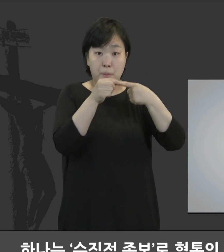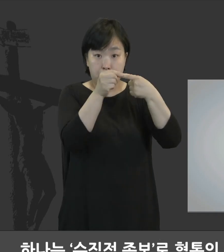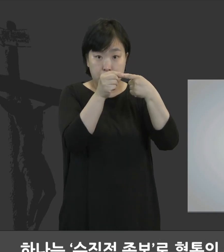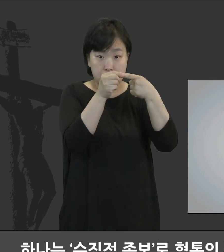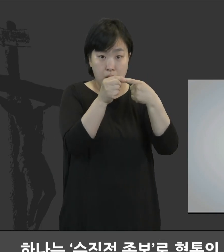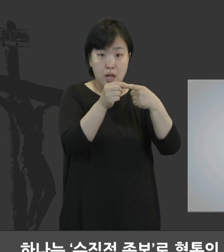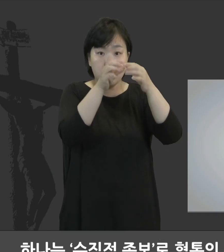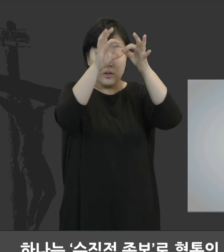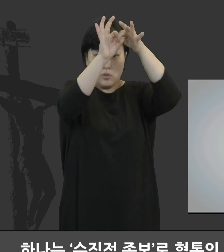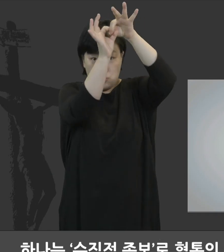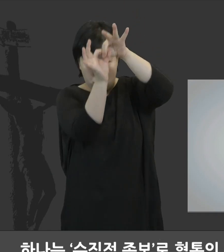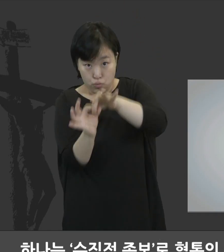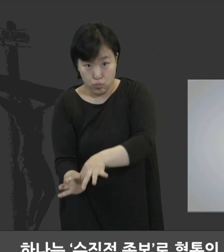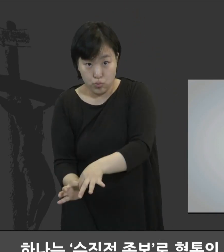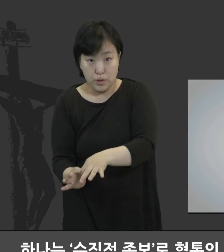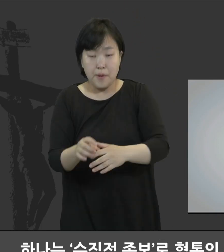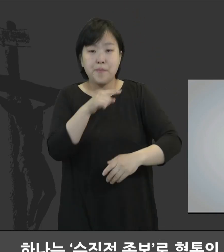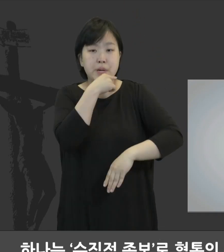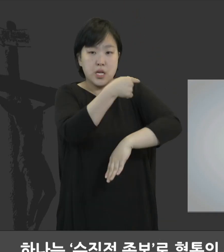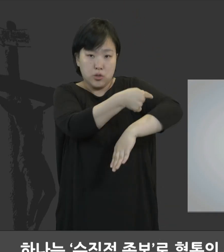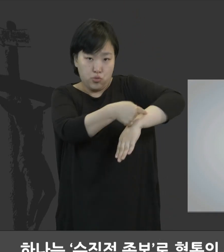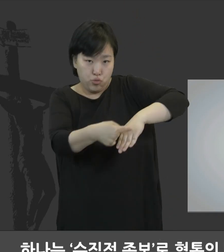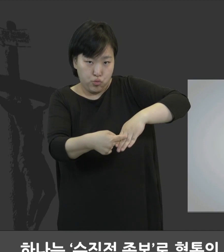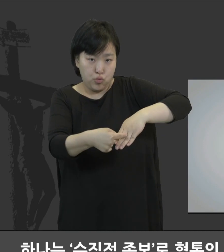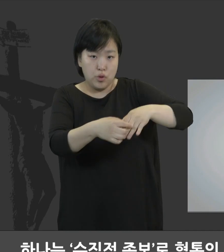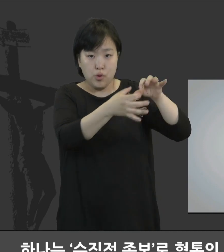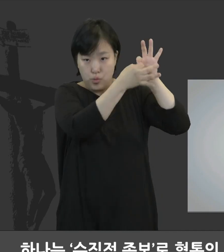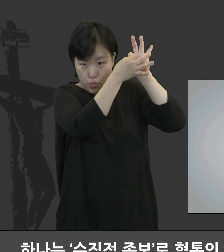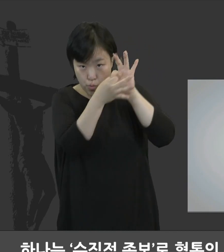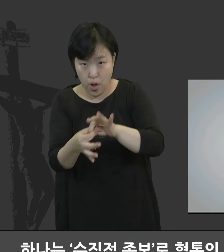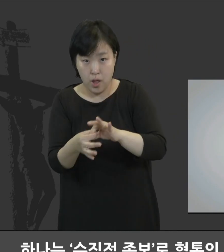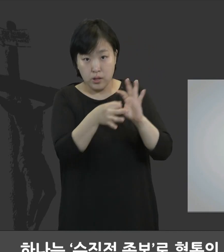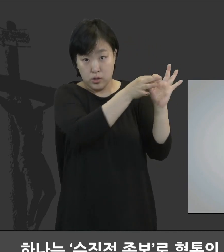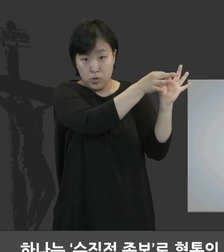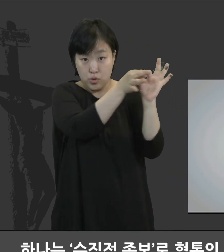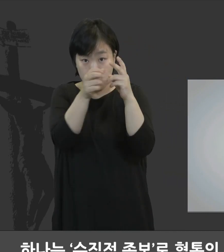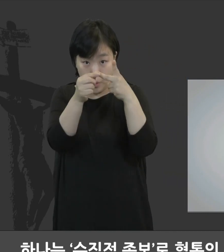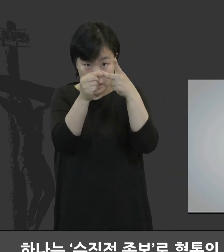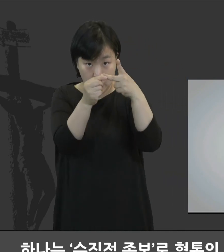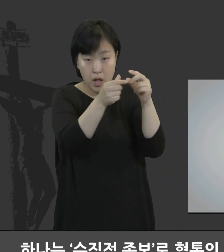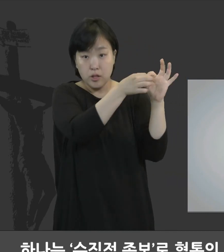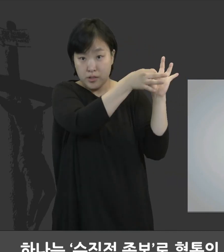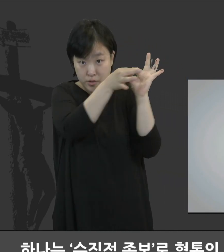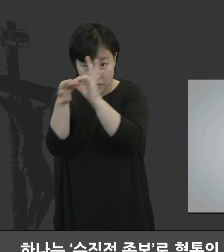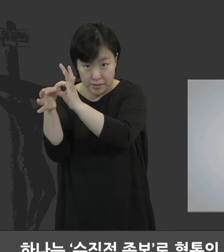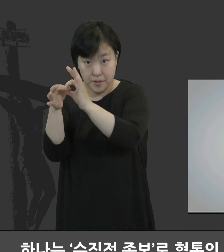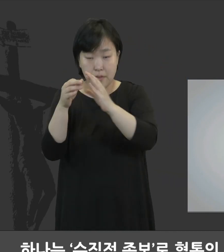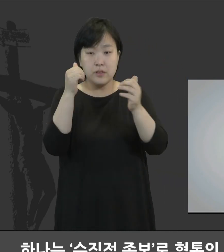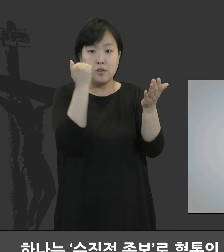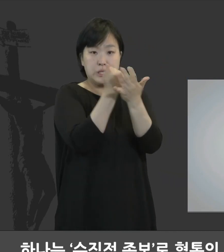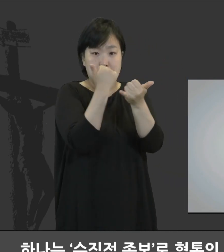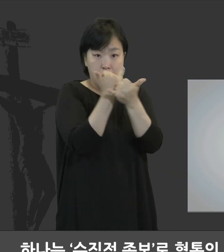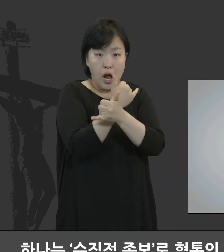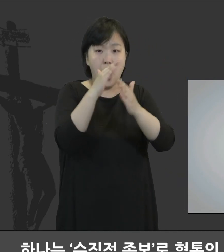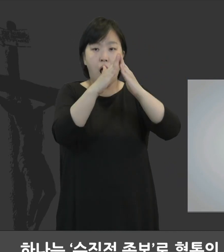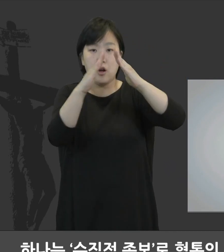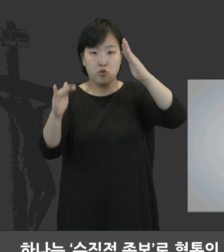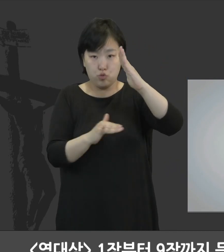족보로 혈통의 뿌리를 보여주고 다른 하나는 수평적 족보로 친족 관계를 보여주는 역할을